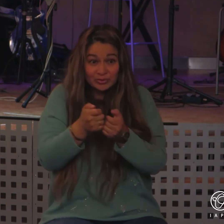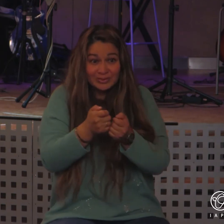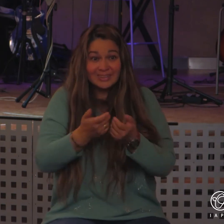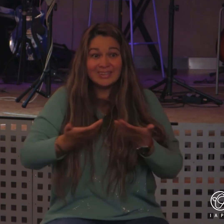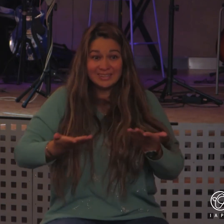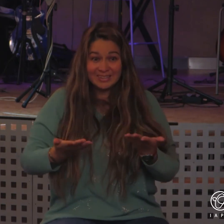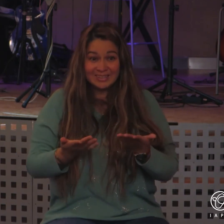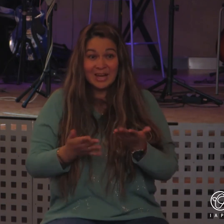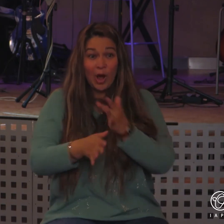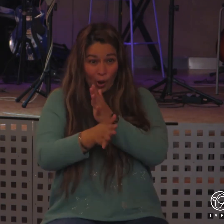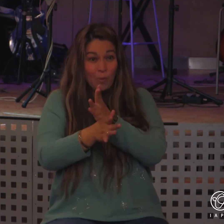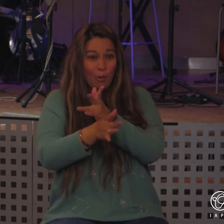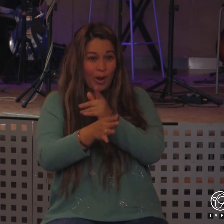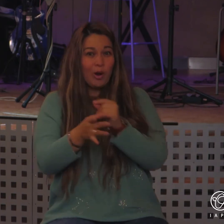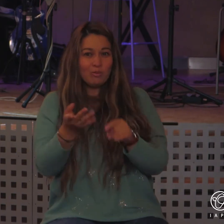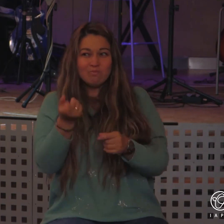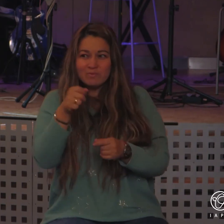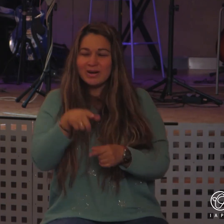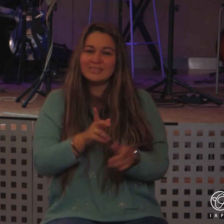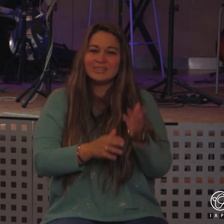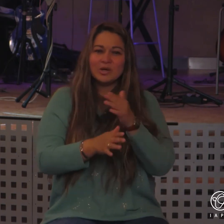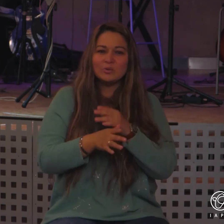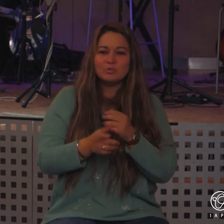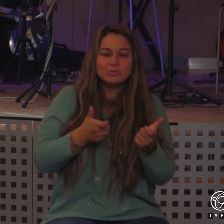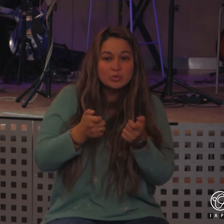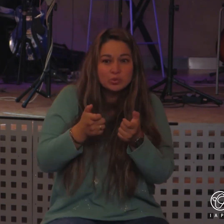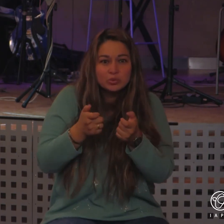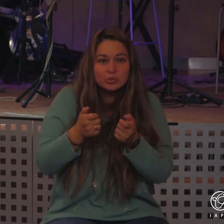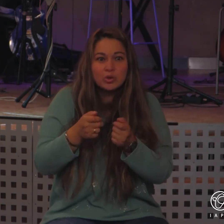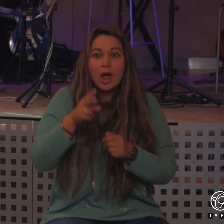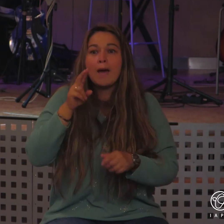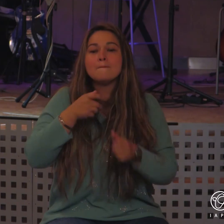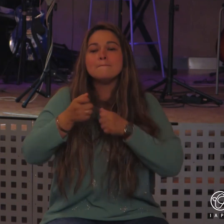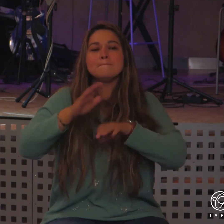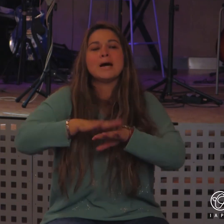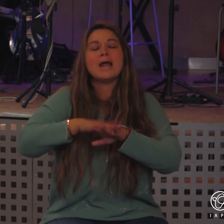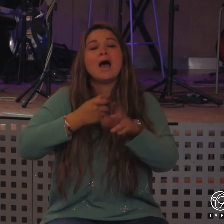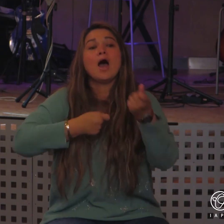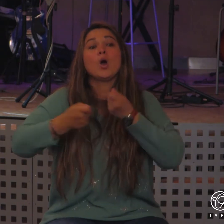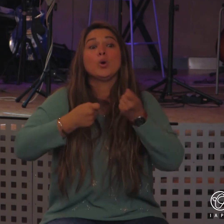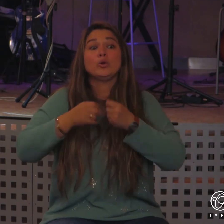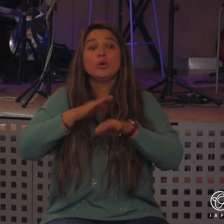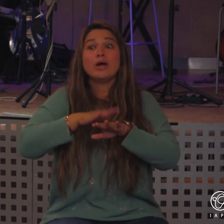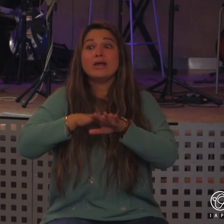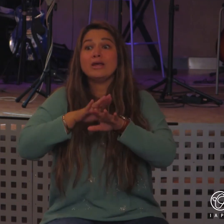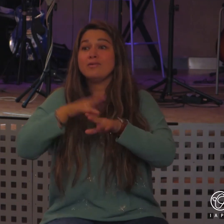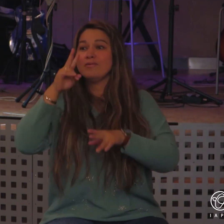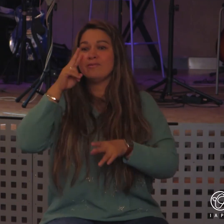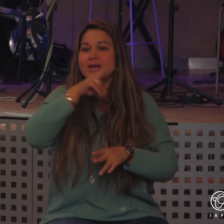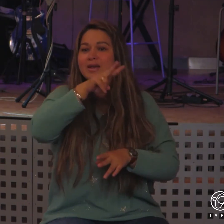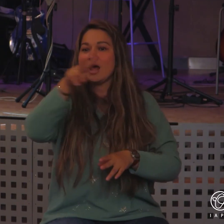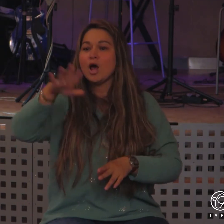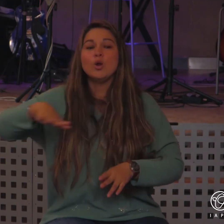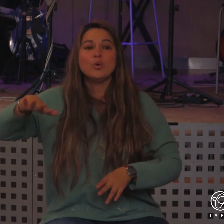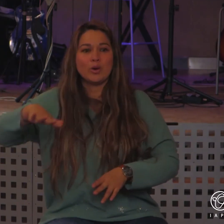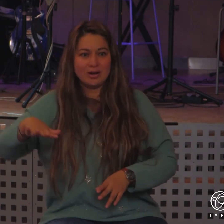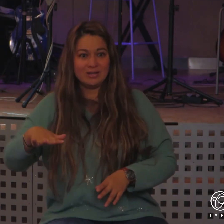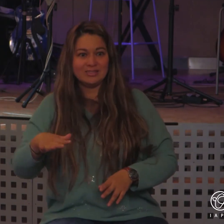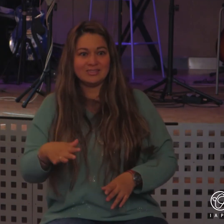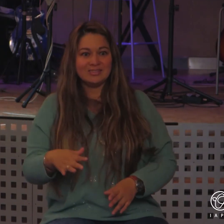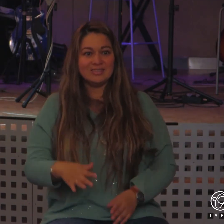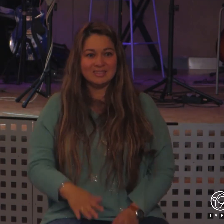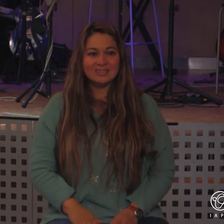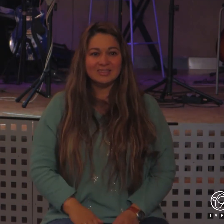defenderse de los drones. Y me extrañó tanto, por eso digo que lo busqué para ver. ¿A que no sabéis cuál es? Ya lo